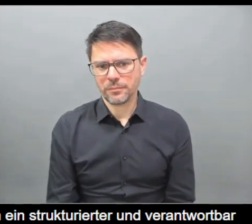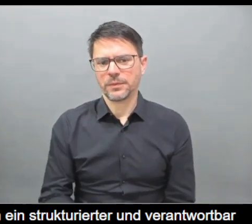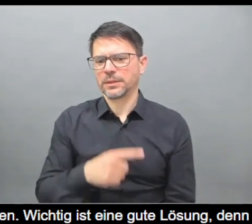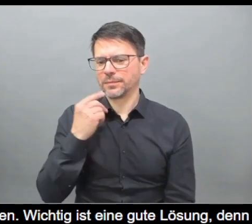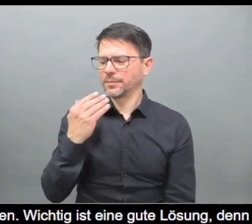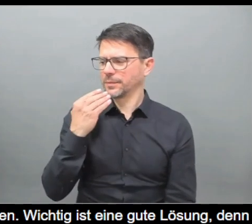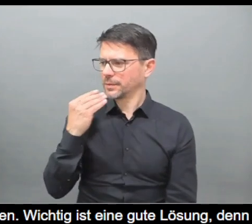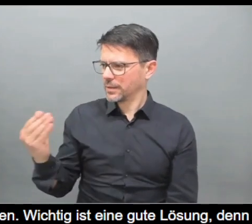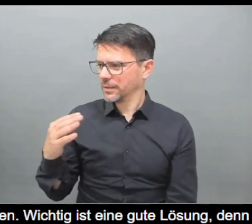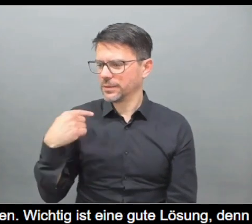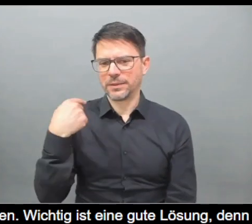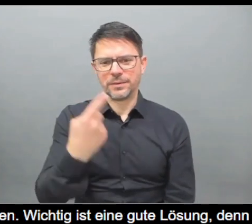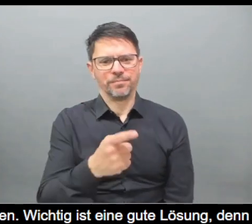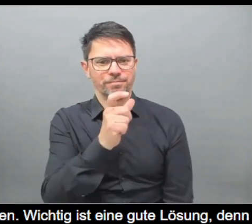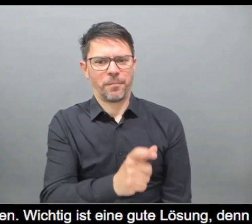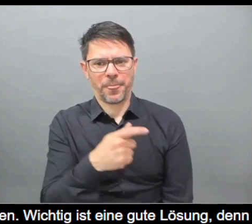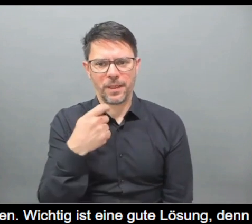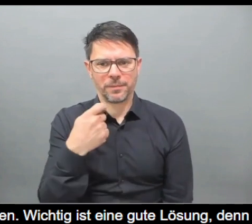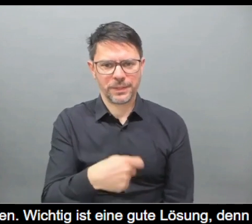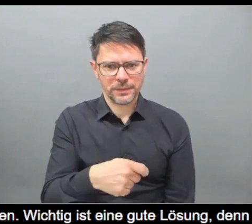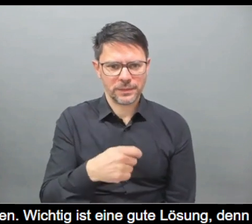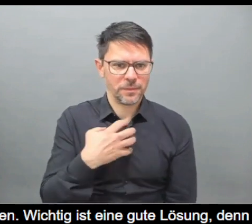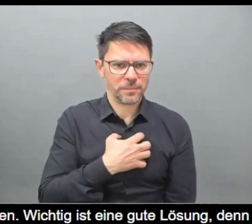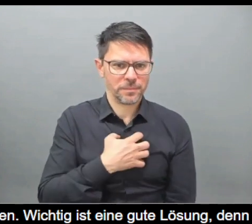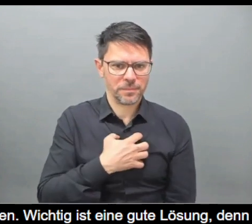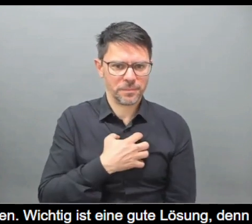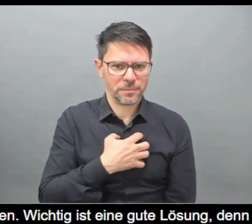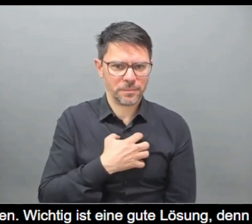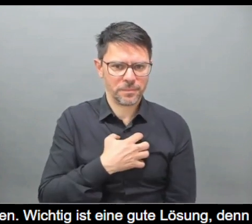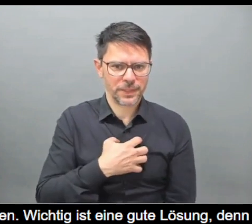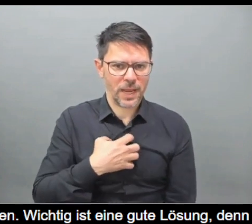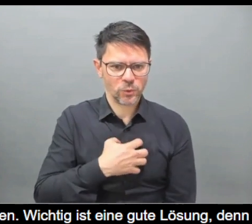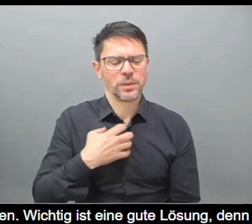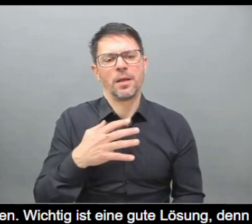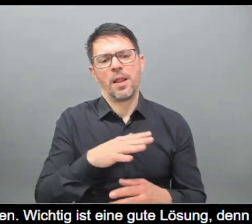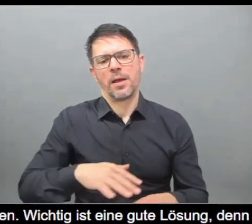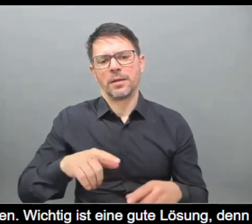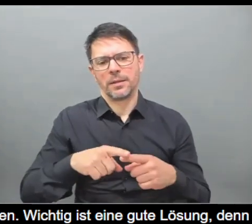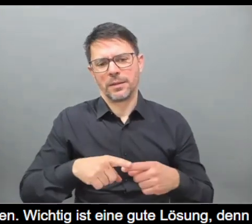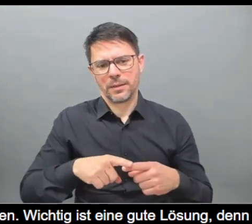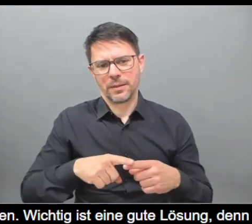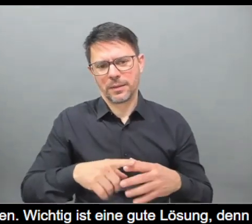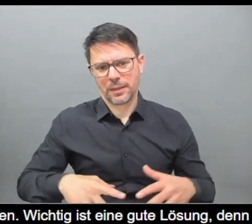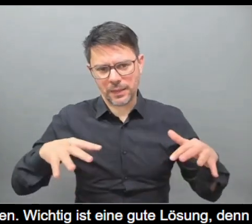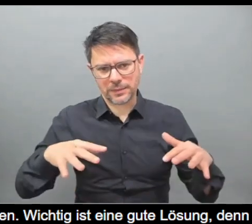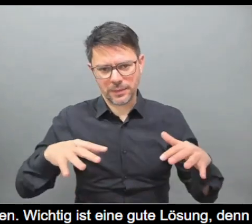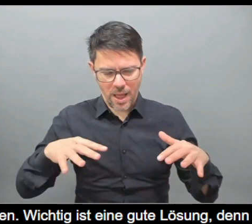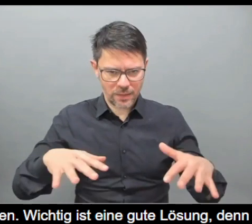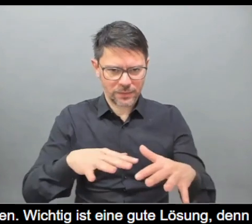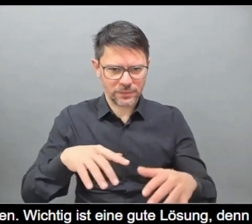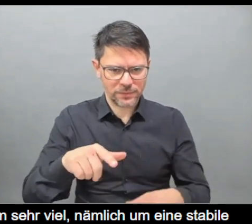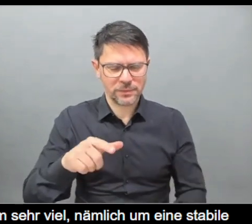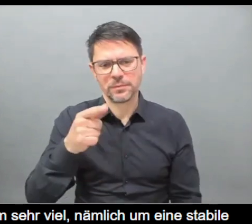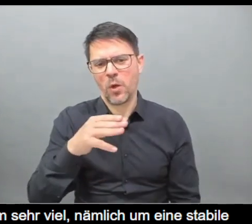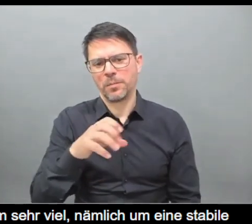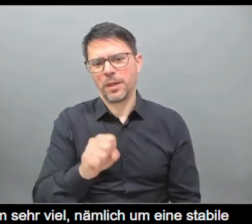hier vor Ihnen stehen, zeigt, dass in Bayern die Betroffenen mit eingebunden werden. Dafür sind wir dankbar.